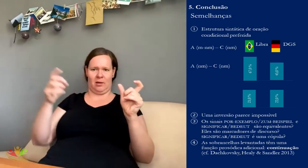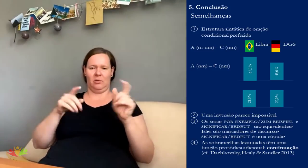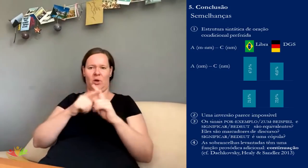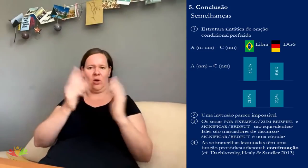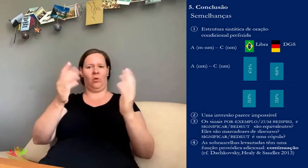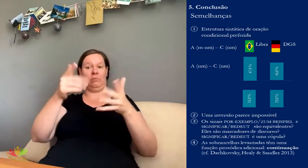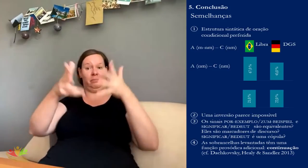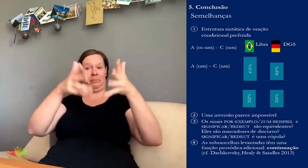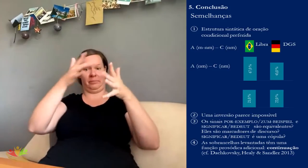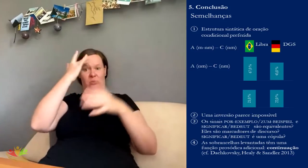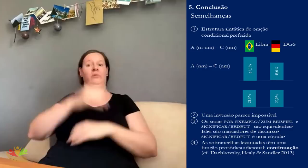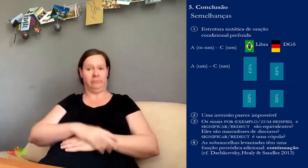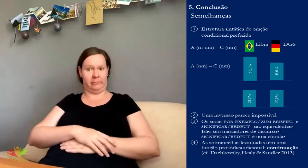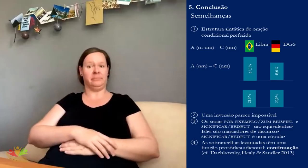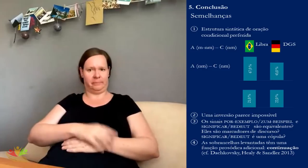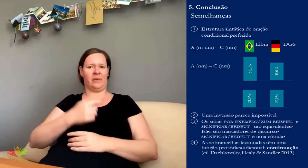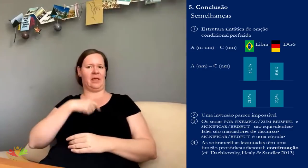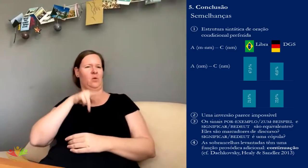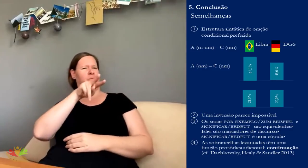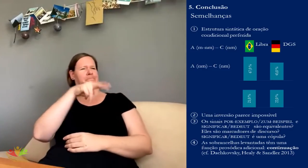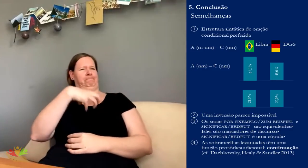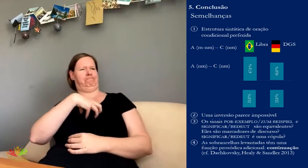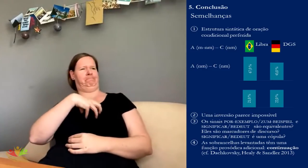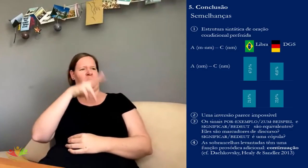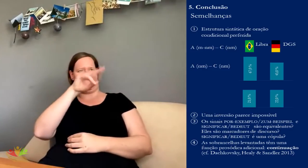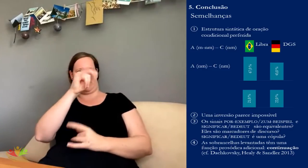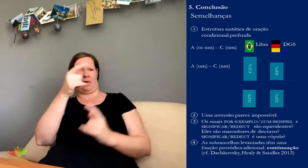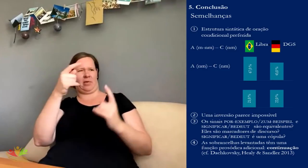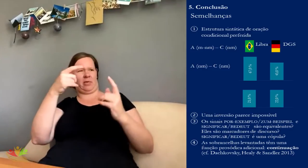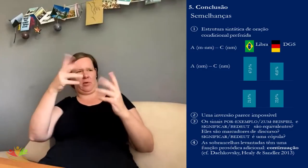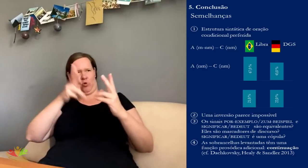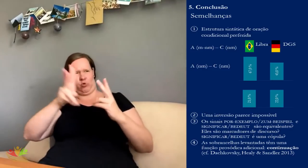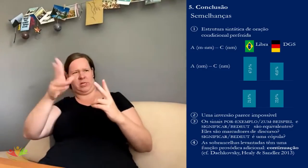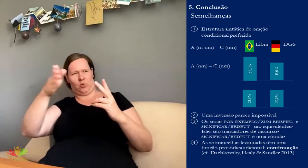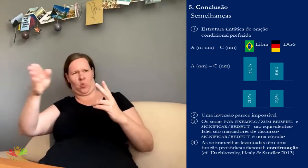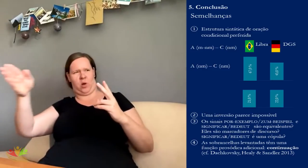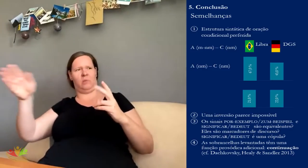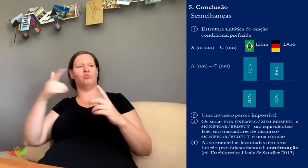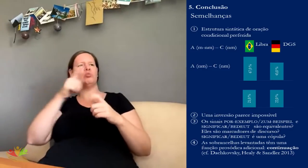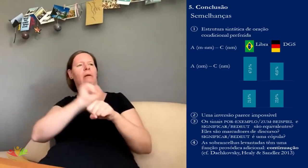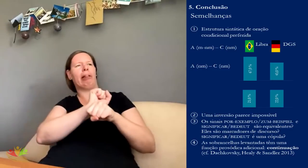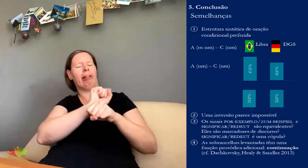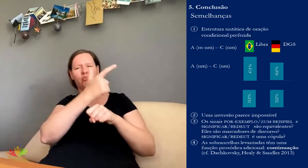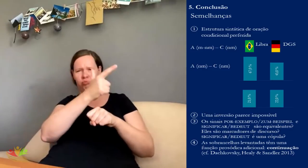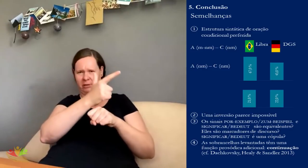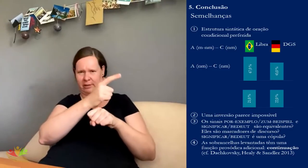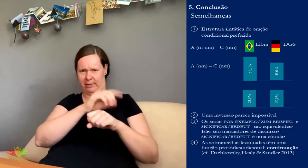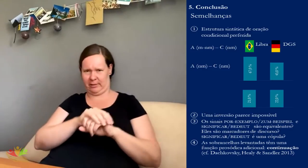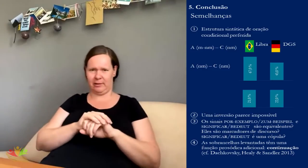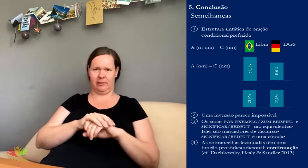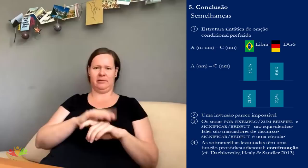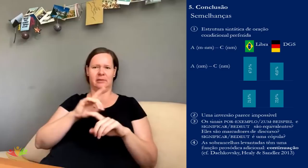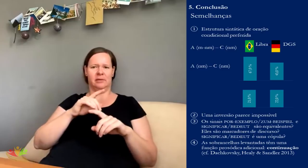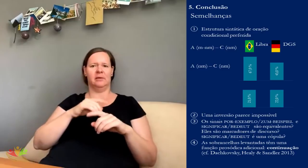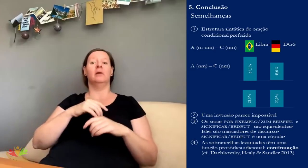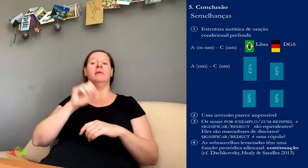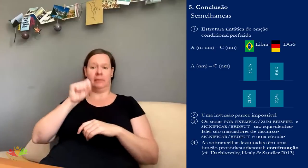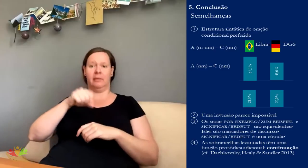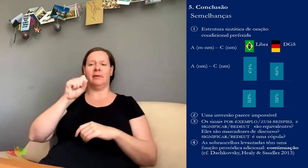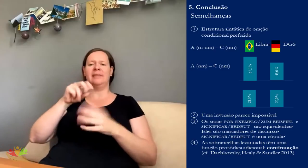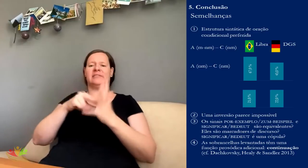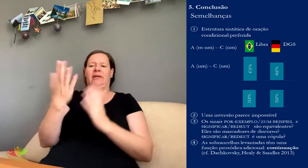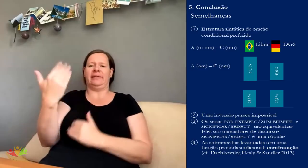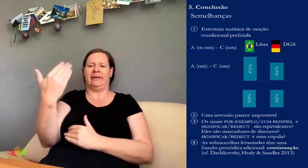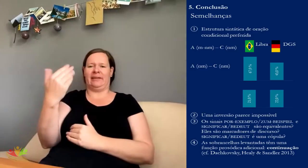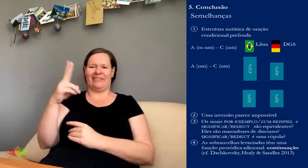que haverá uma continuidade de uma segunda oração. Então, se eu estou vendo uma oração sendo, uma sentença sendo construída em língua de sinais, e a pessoa